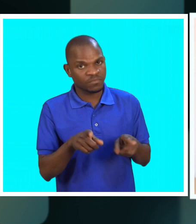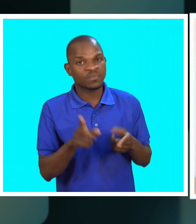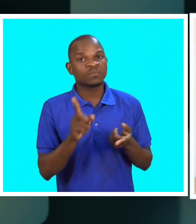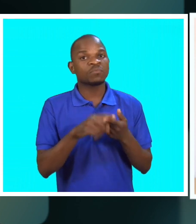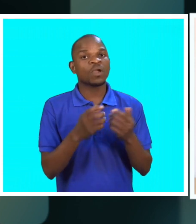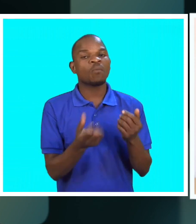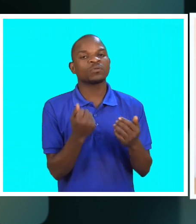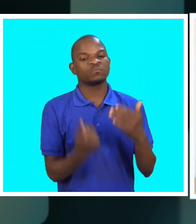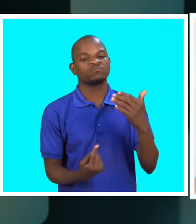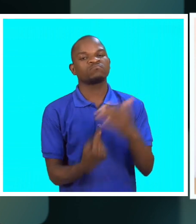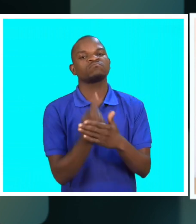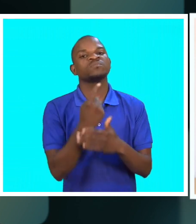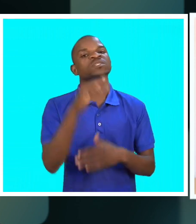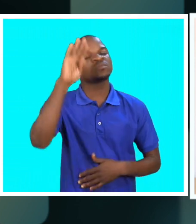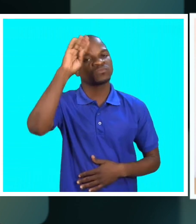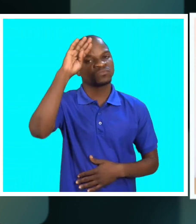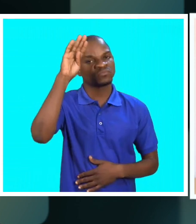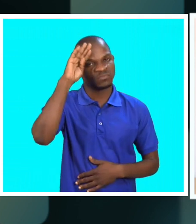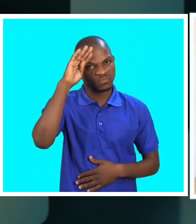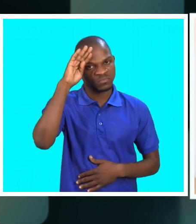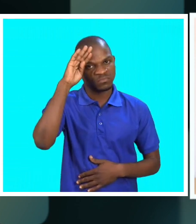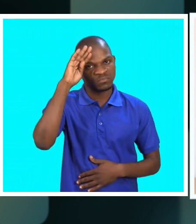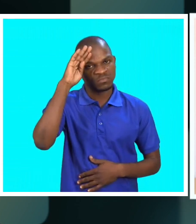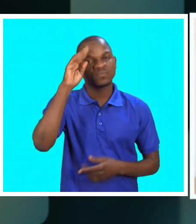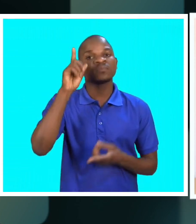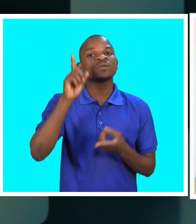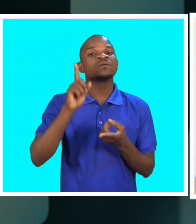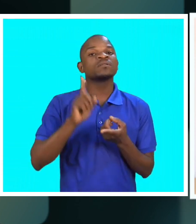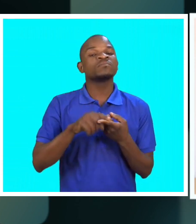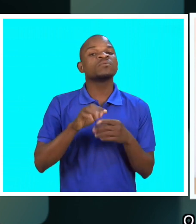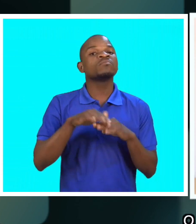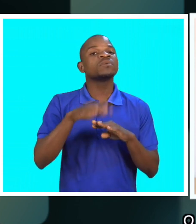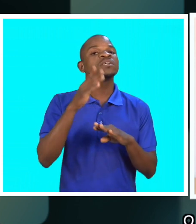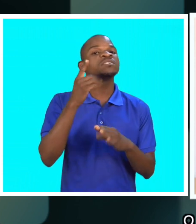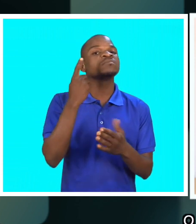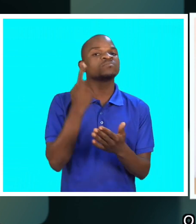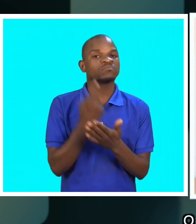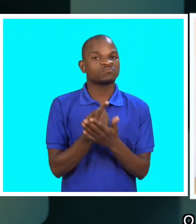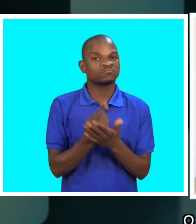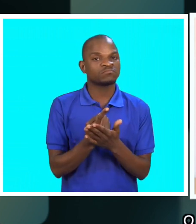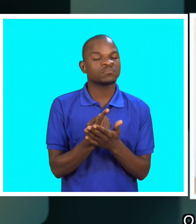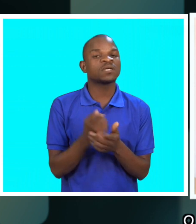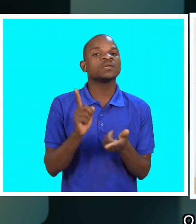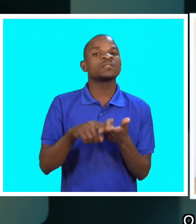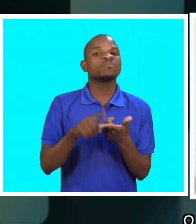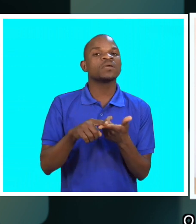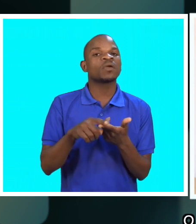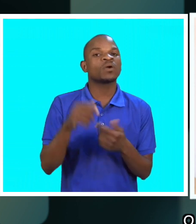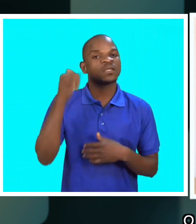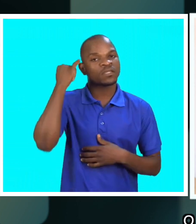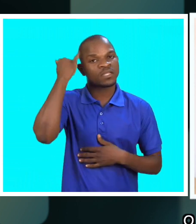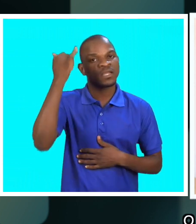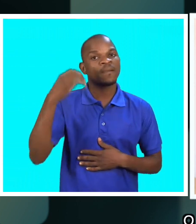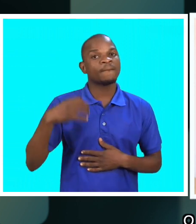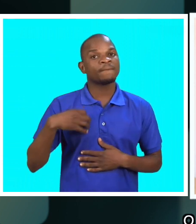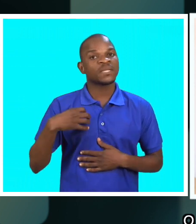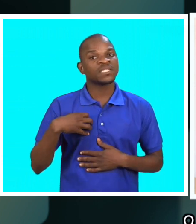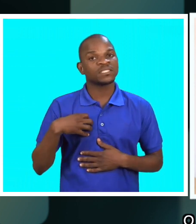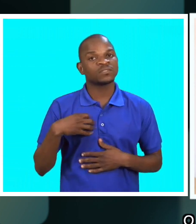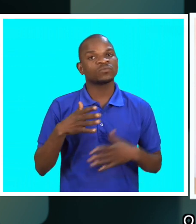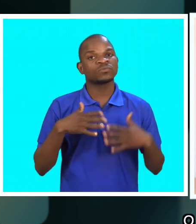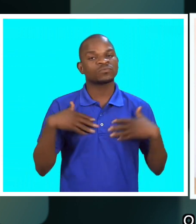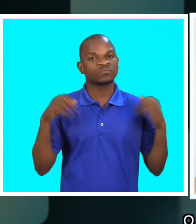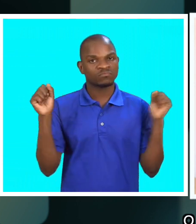se vê, que podem trazer doenças. Então, o ideal e aquilo que é a recomendação do Ministério